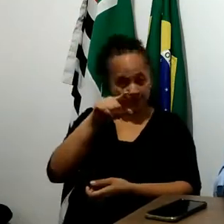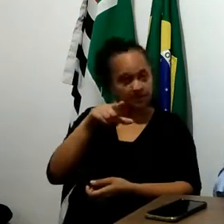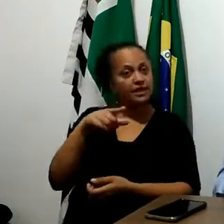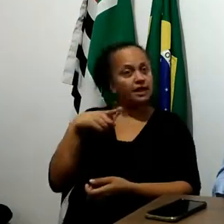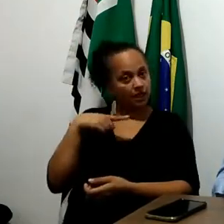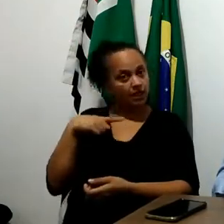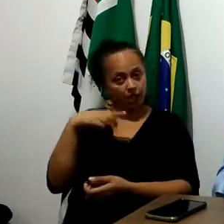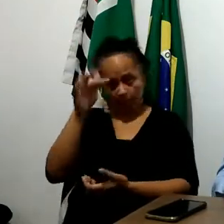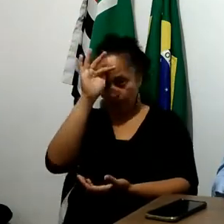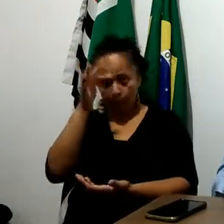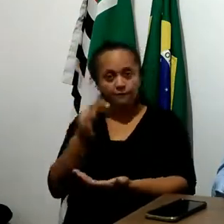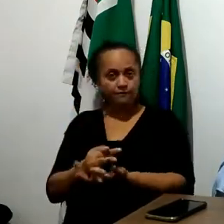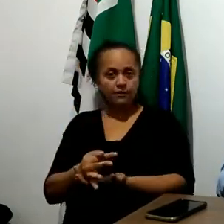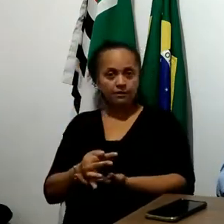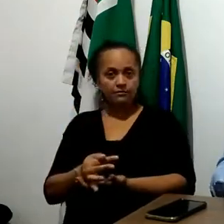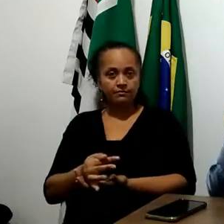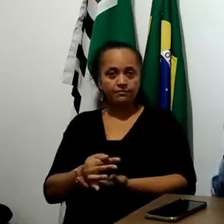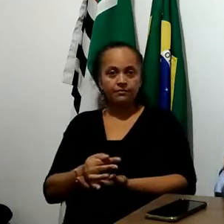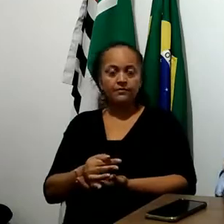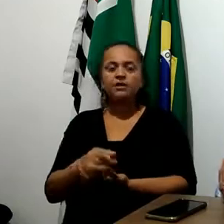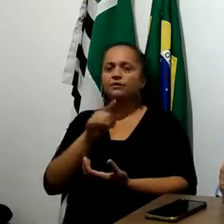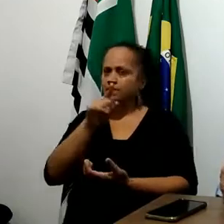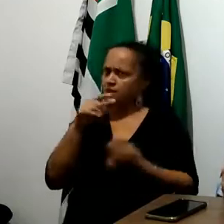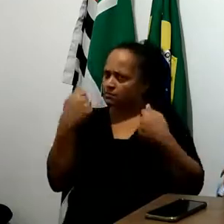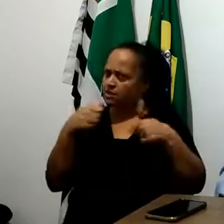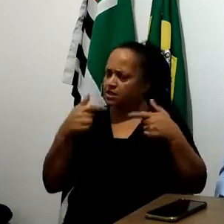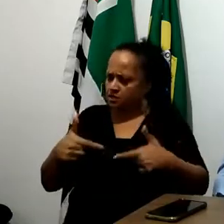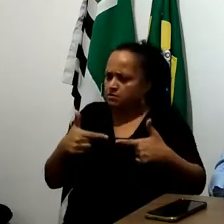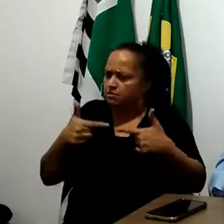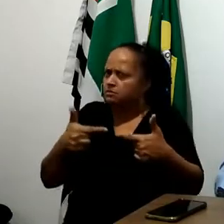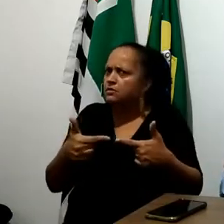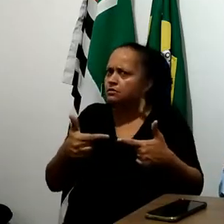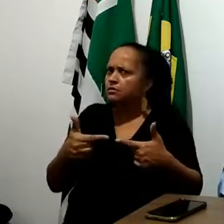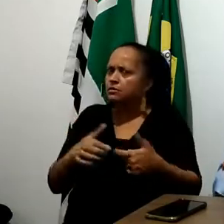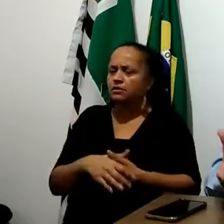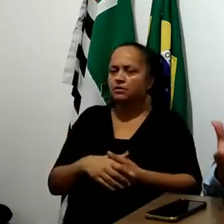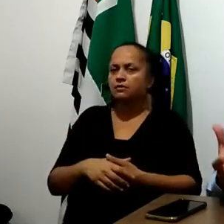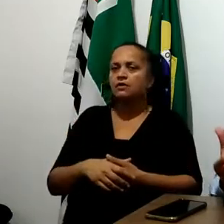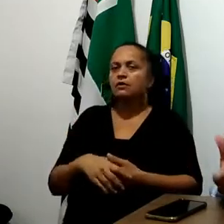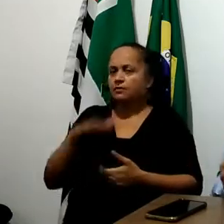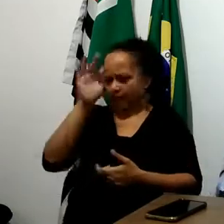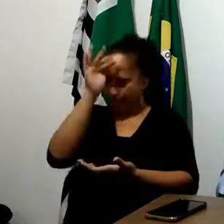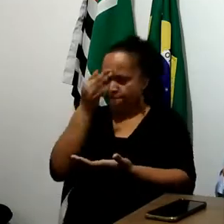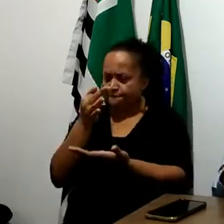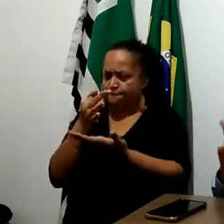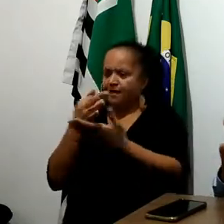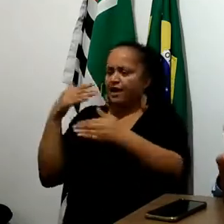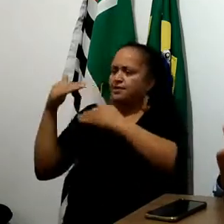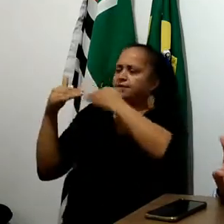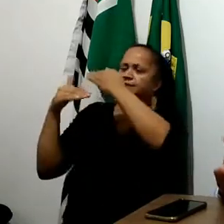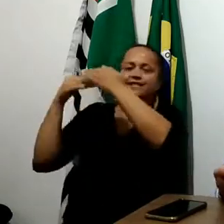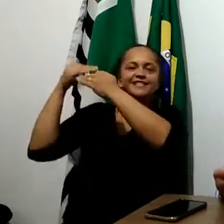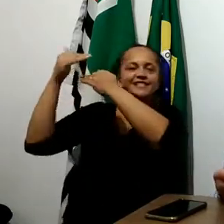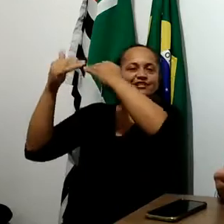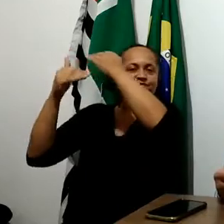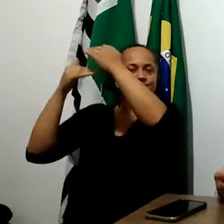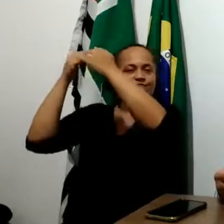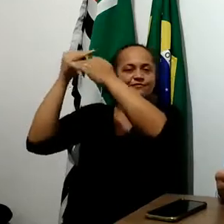de fé. A Bíblia diz que você tem que batalhar para fazer com que essa fé cresça, essa fé se